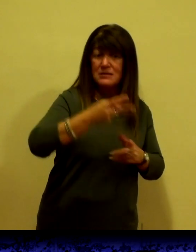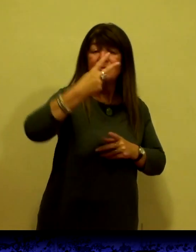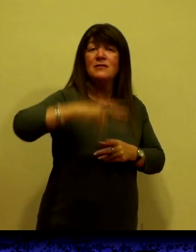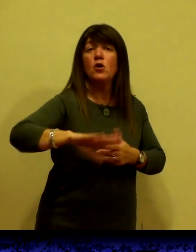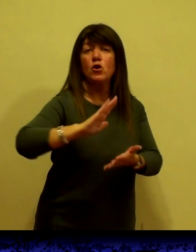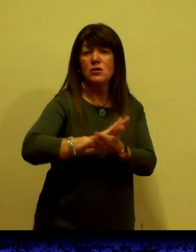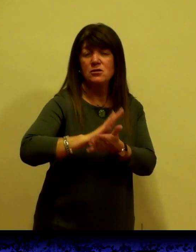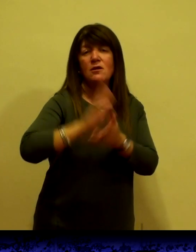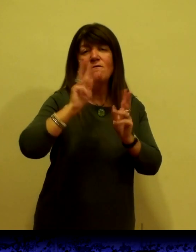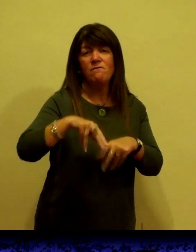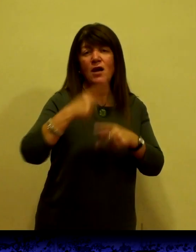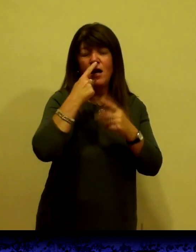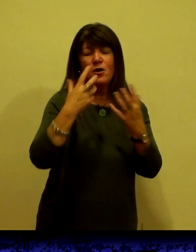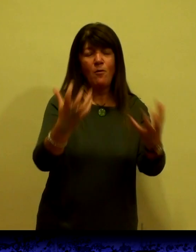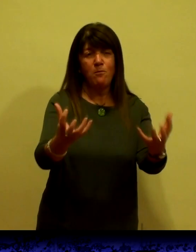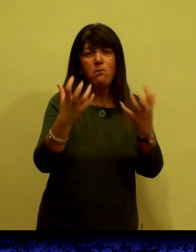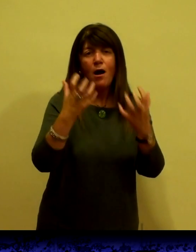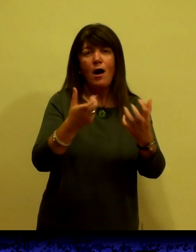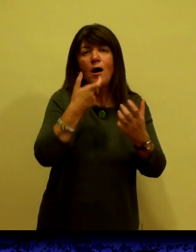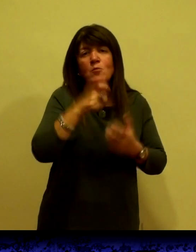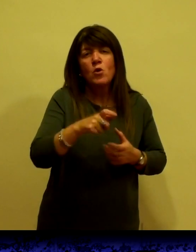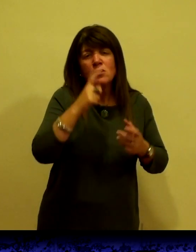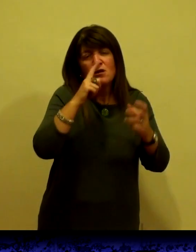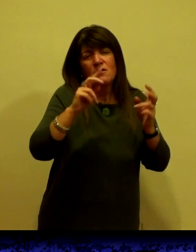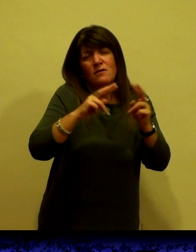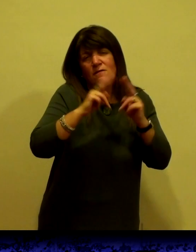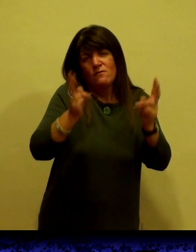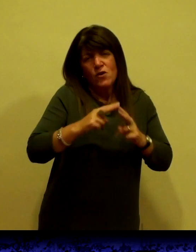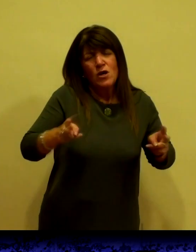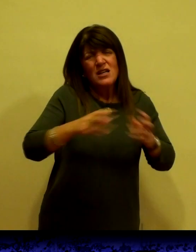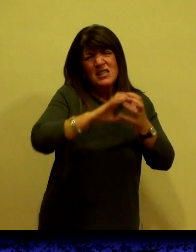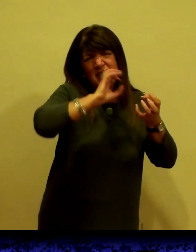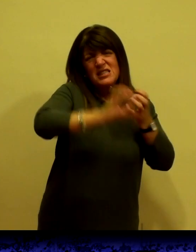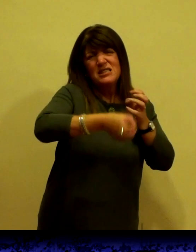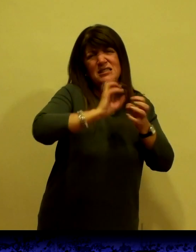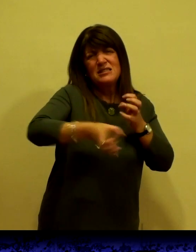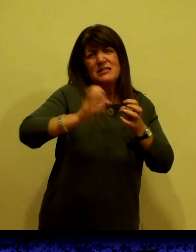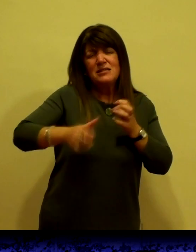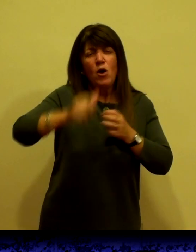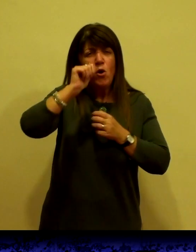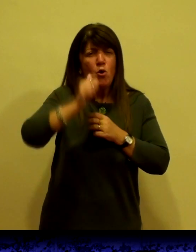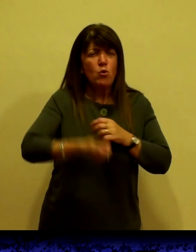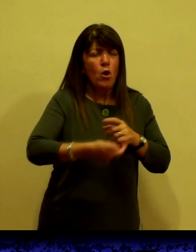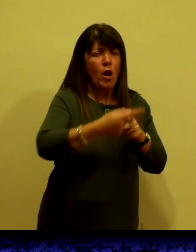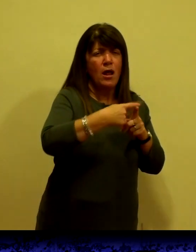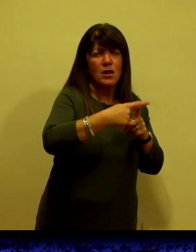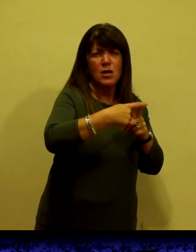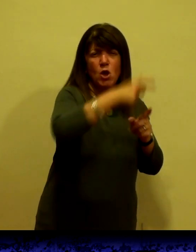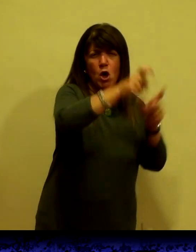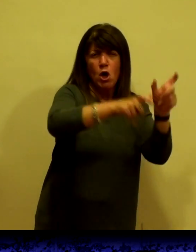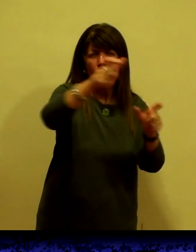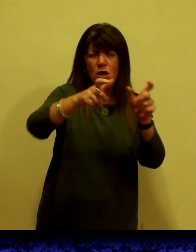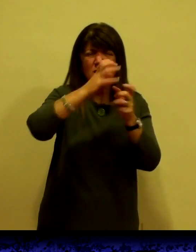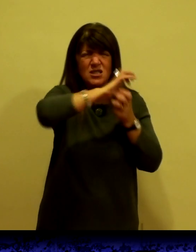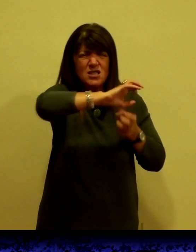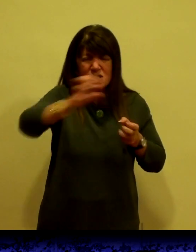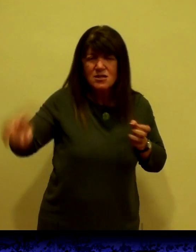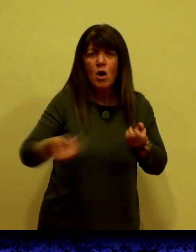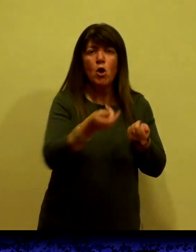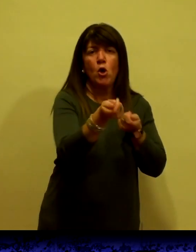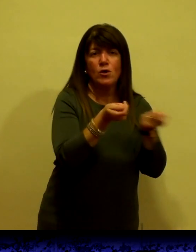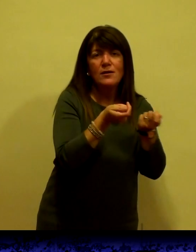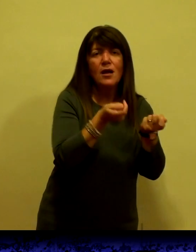per l'interdisciplinarietà, quindi noi stessi partecipanti a vario titolo come coordinatori,